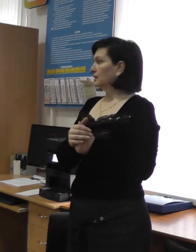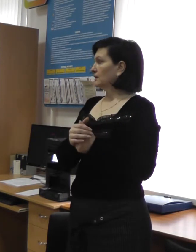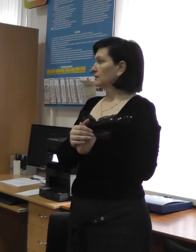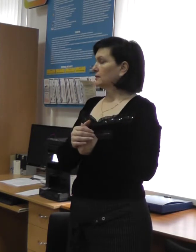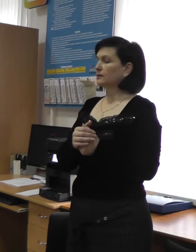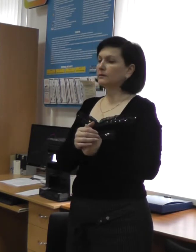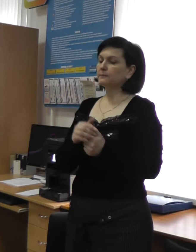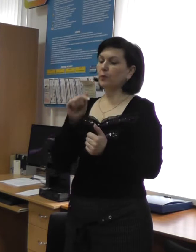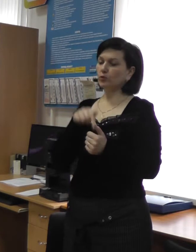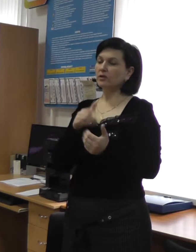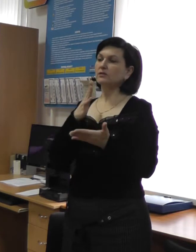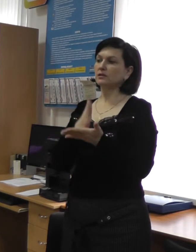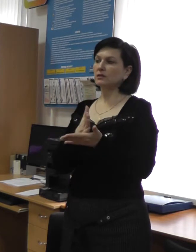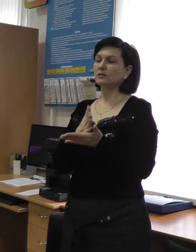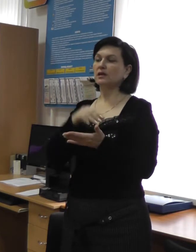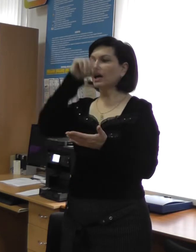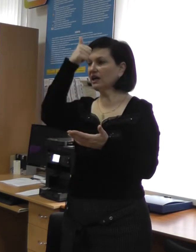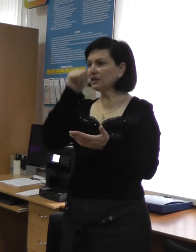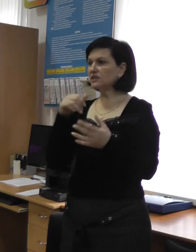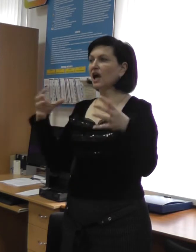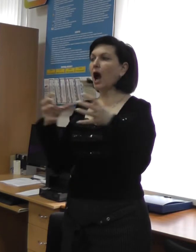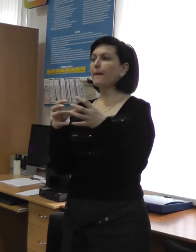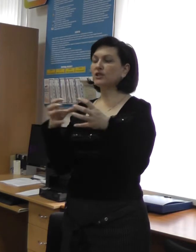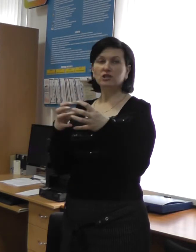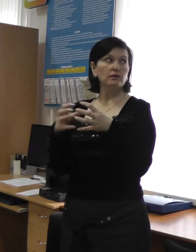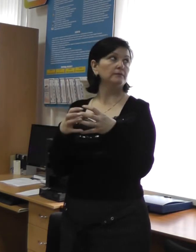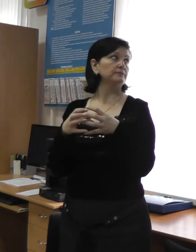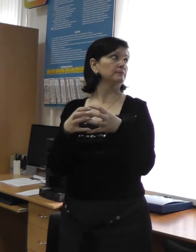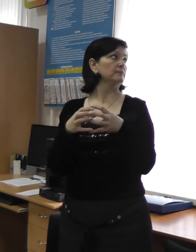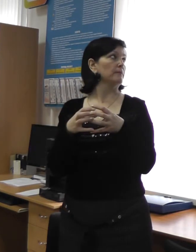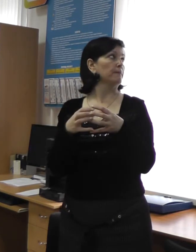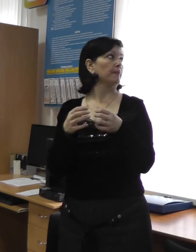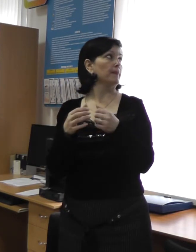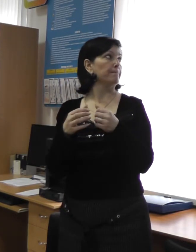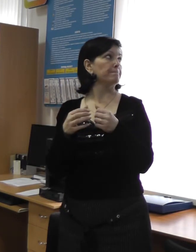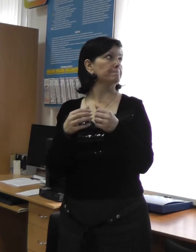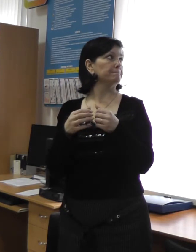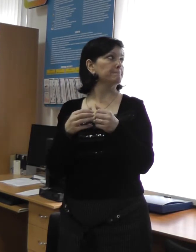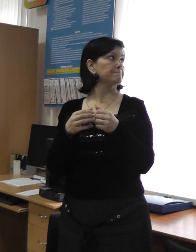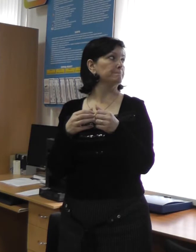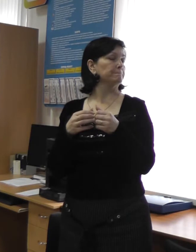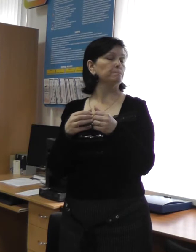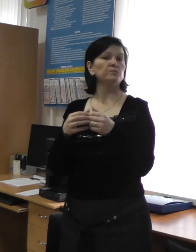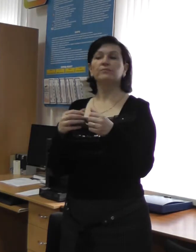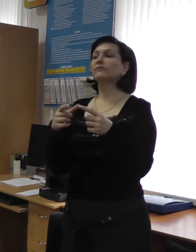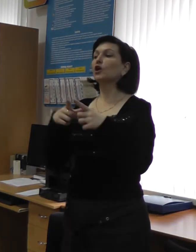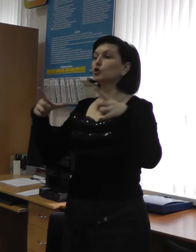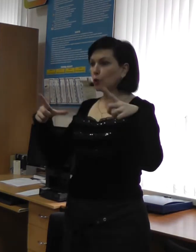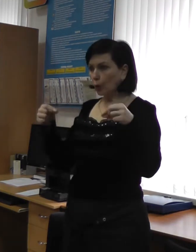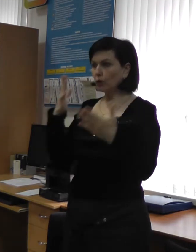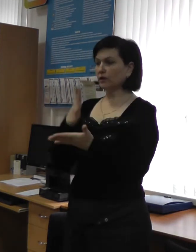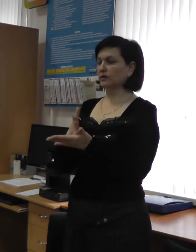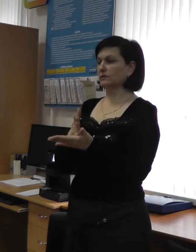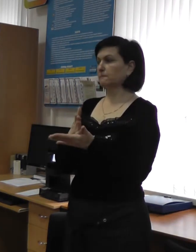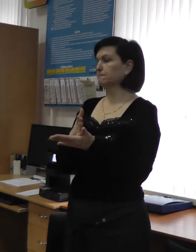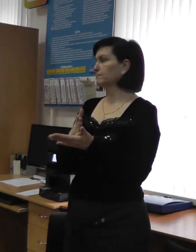вот у нас есть греческая община, которая, вот выше я было сказано, при ней есть школа. И